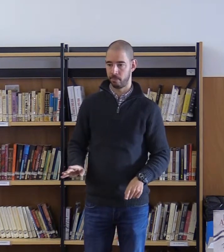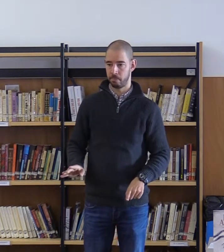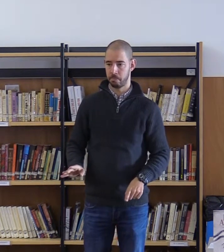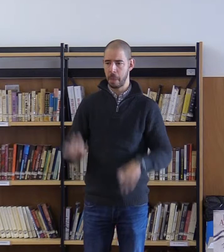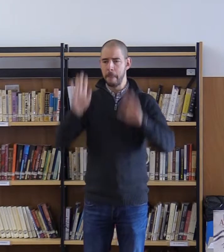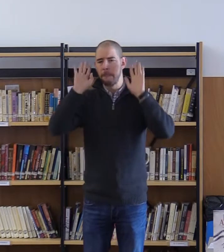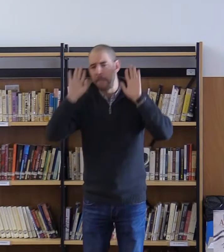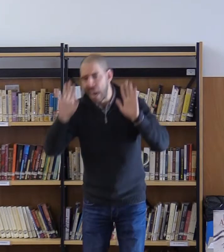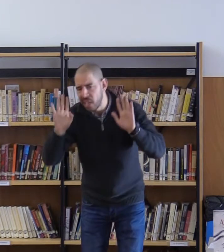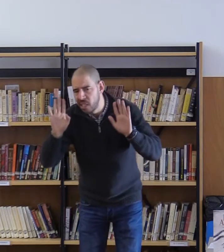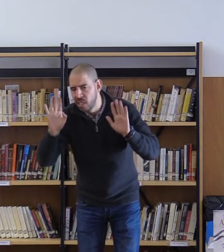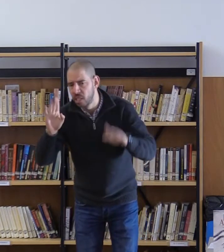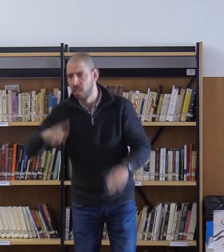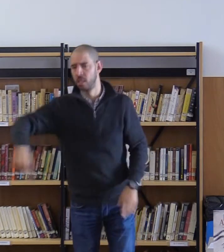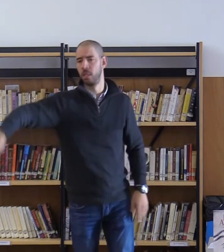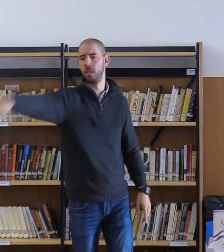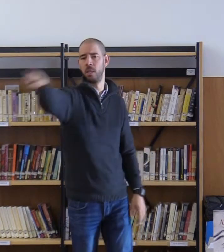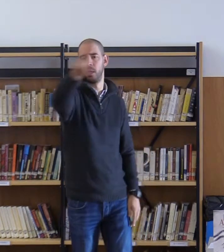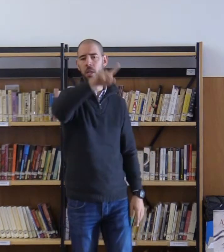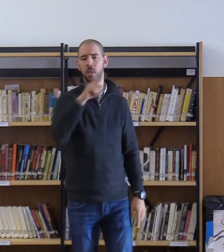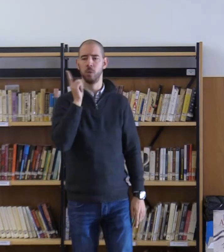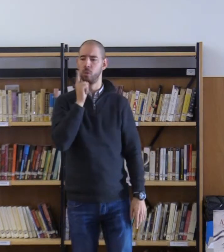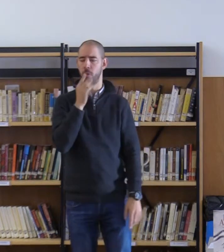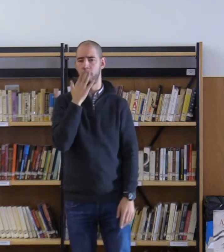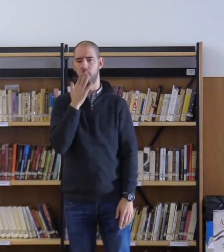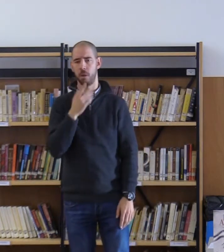continua todos os dias, sempre a mesma coisa. Mas,